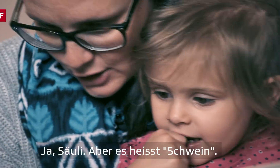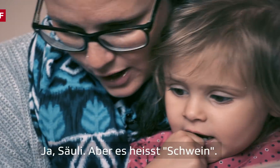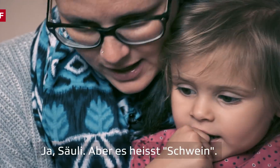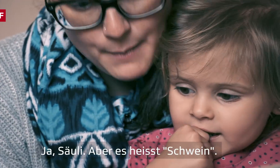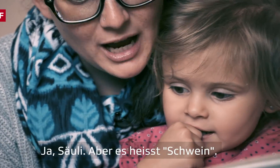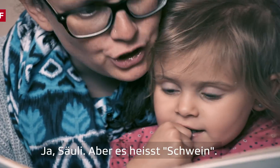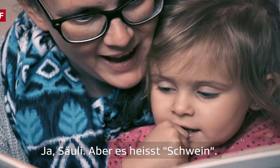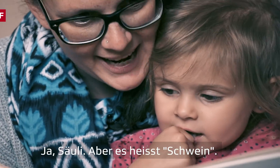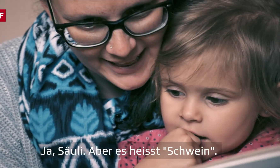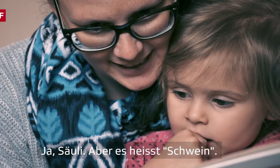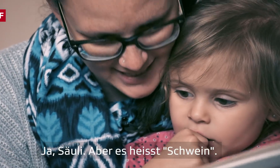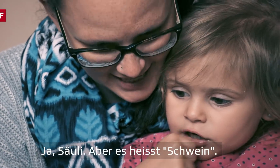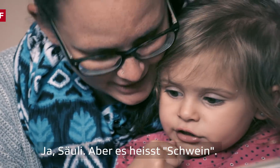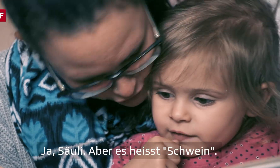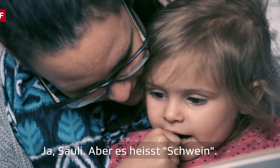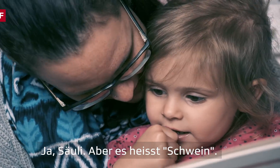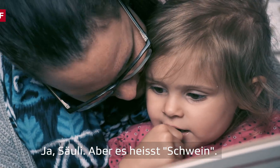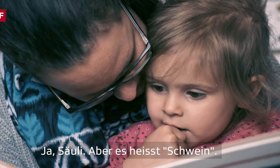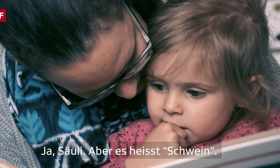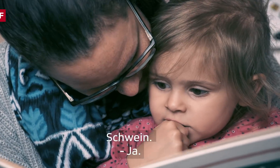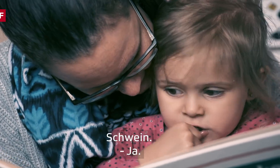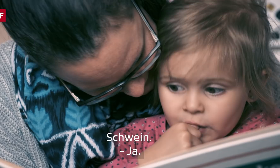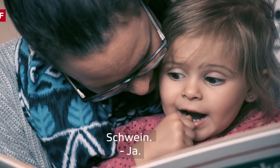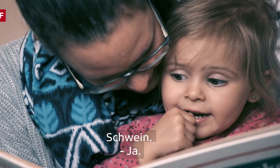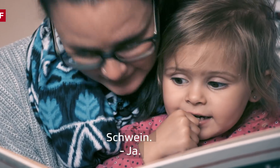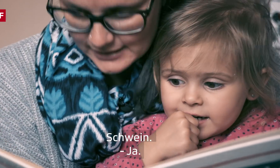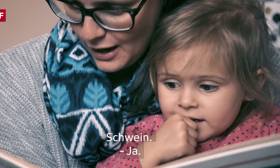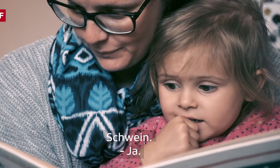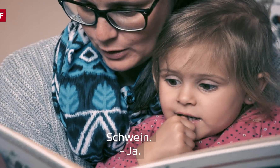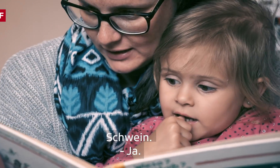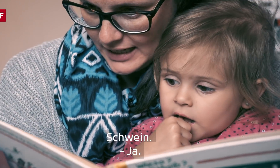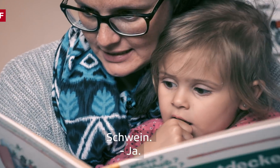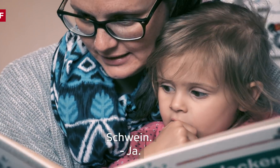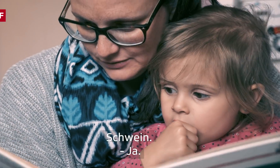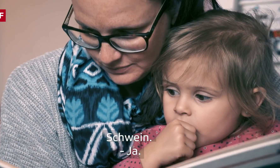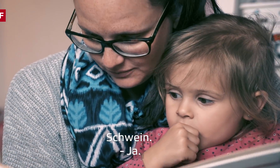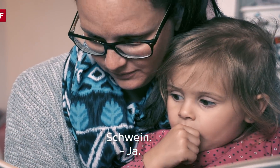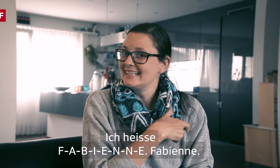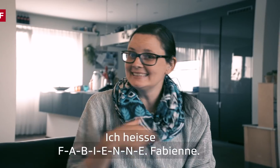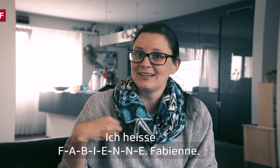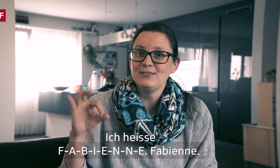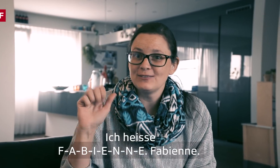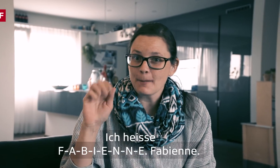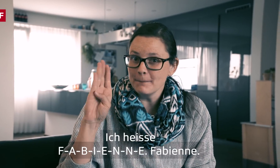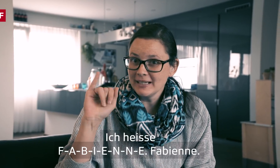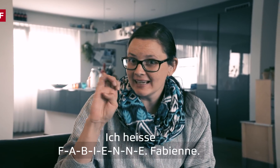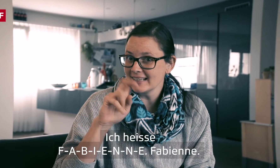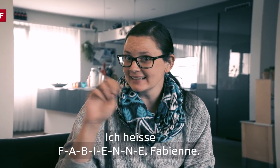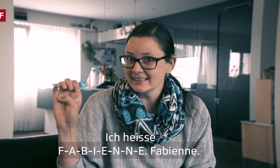Sorry, aber Schwein. Es heißt Schwein. Schwein. Ja, und das heißt